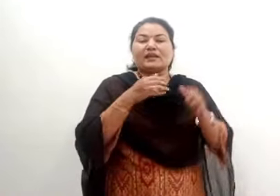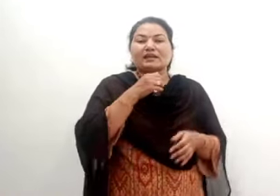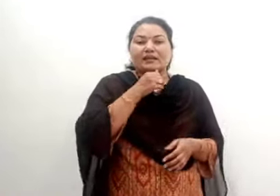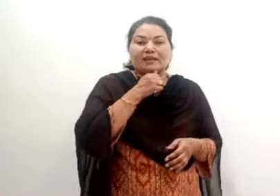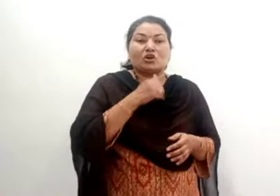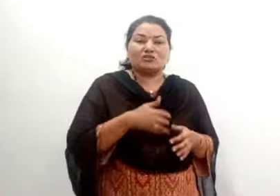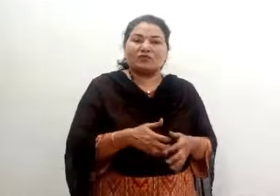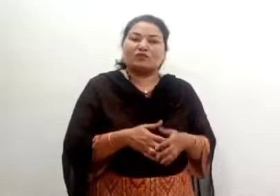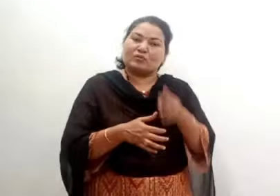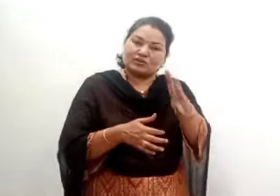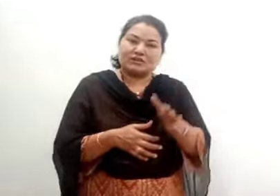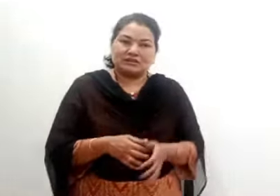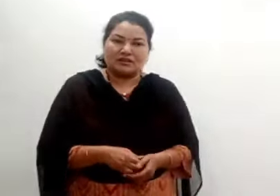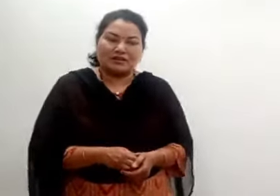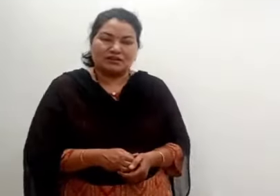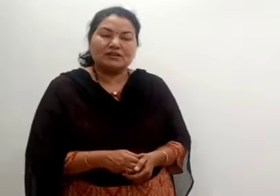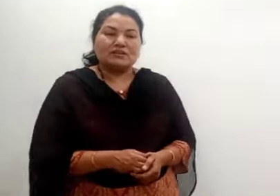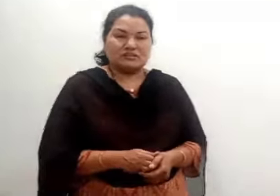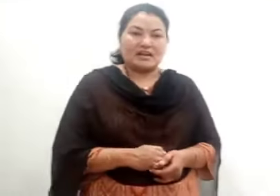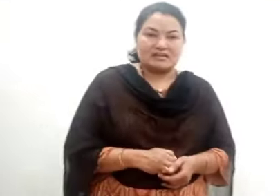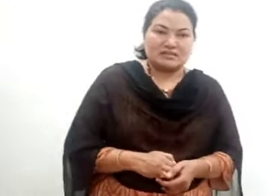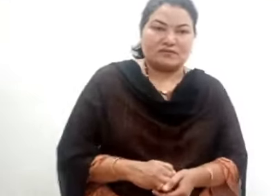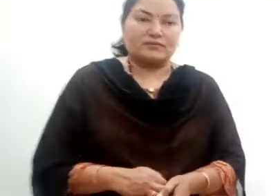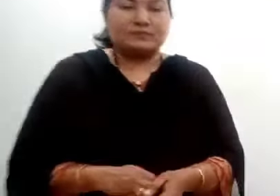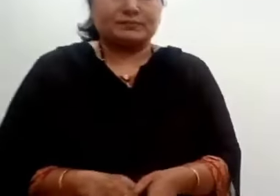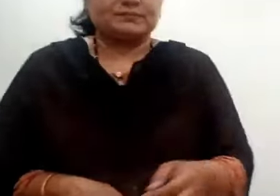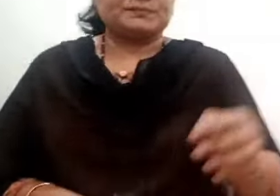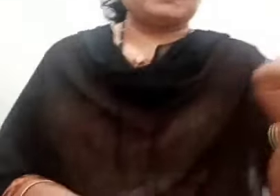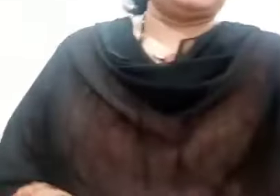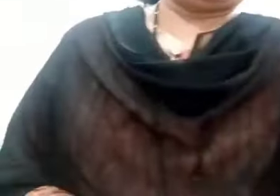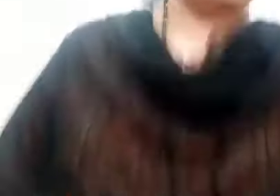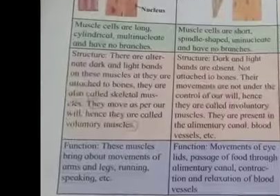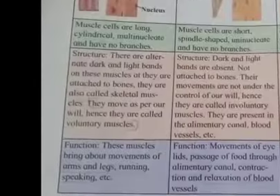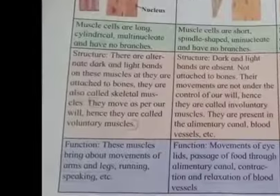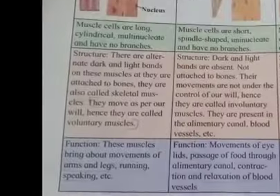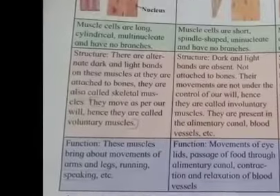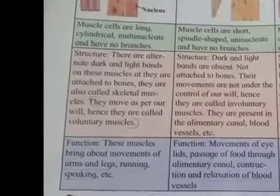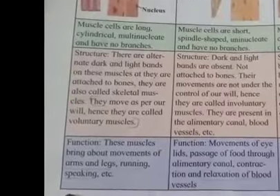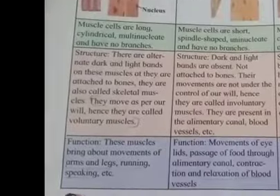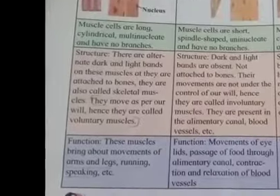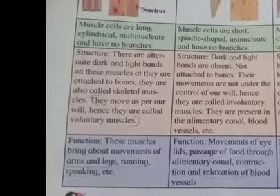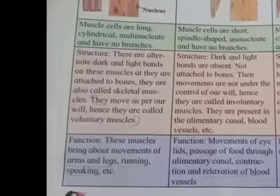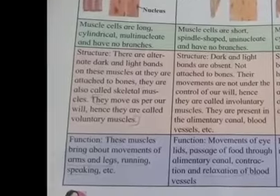कॅन गेट लॉट्स ऑफ इन्फॉर्मेशन हिअर इन द चार्ट इटसेल्फ. These are types